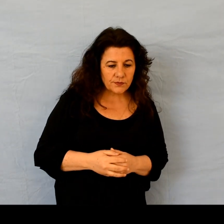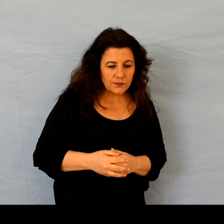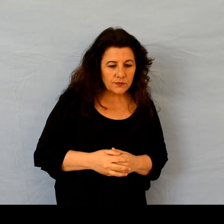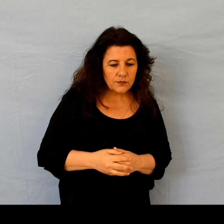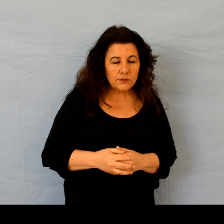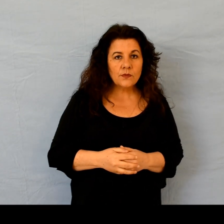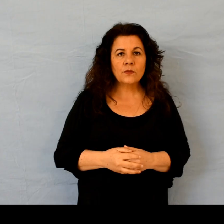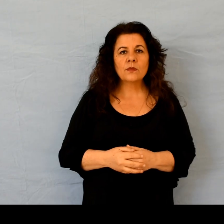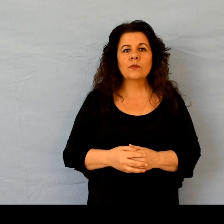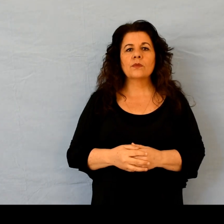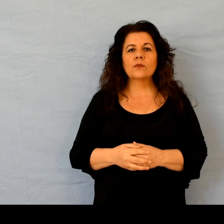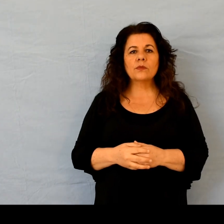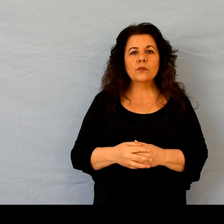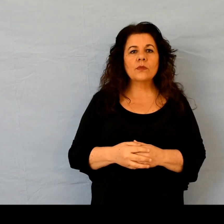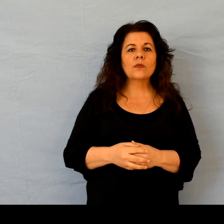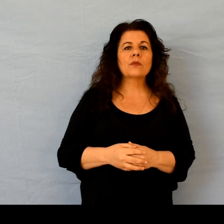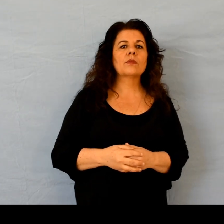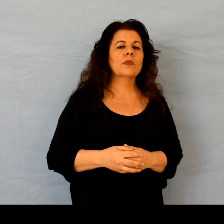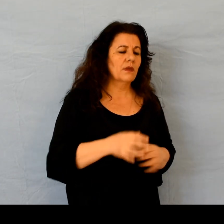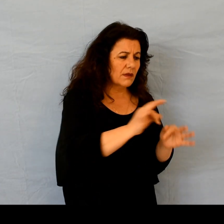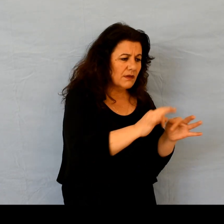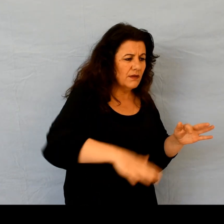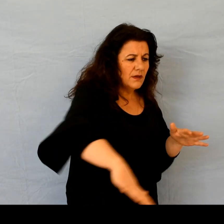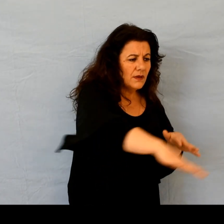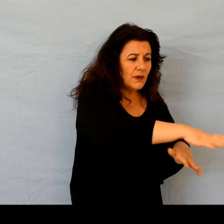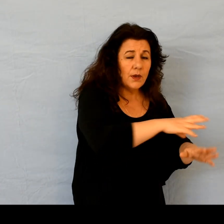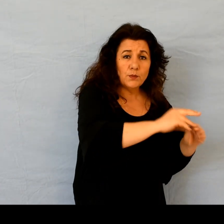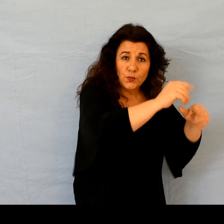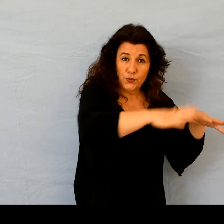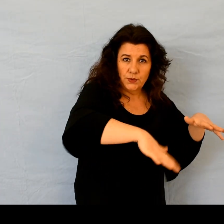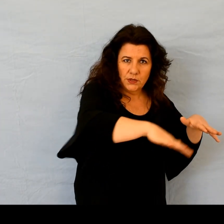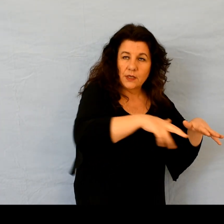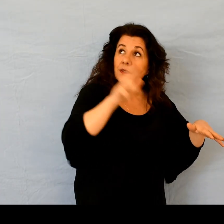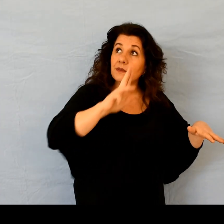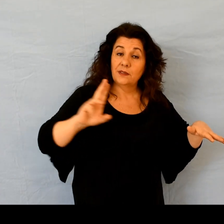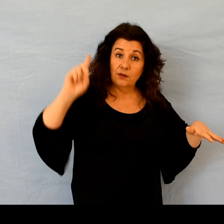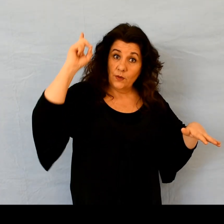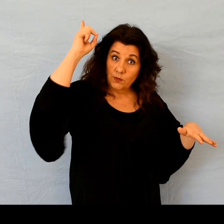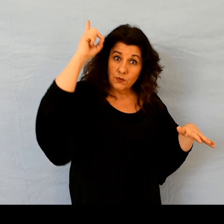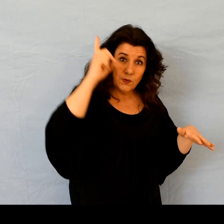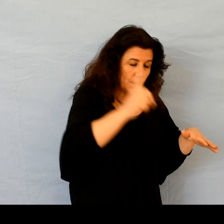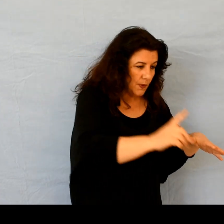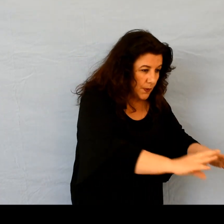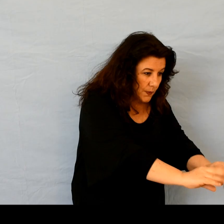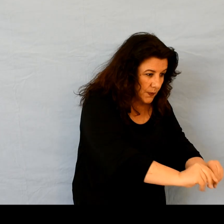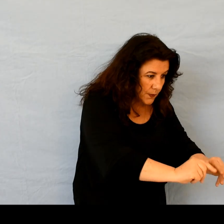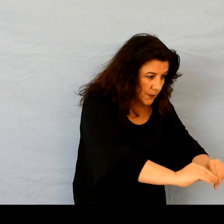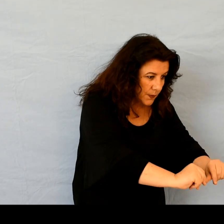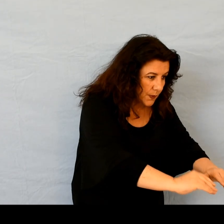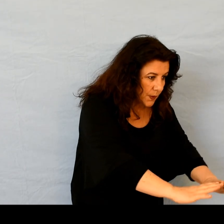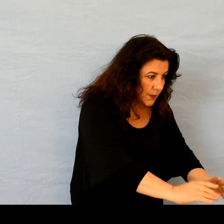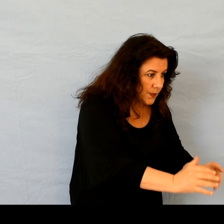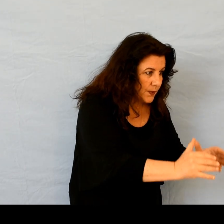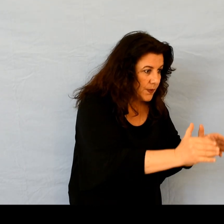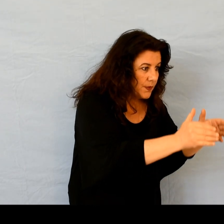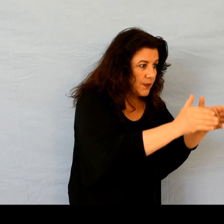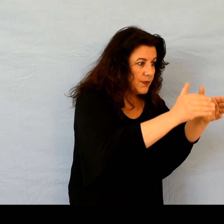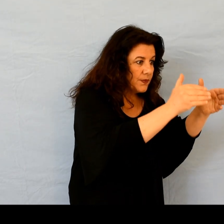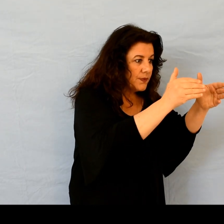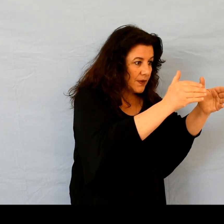Le Seigneur Dieu modela l'homme avec la poussière tirée du sol. Il insuffla dans ses narines